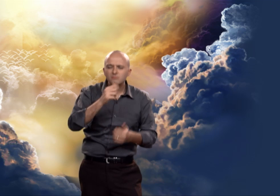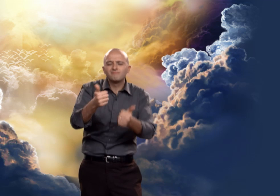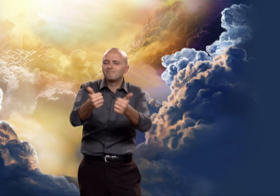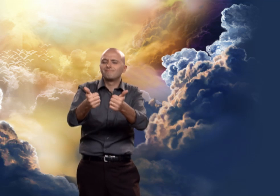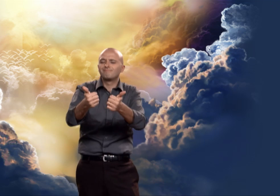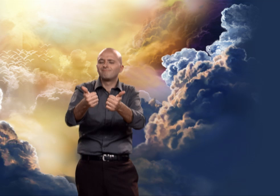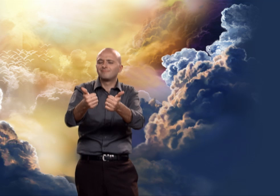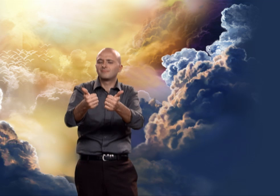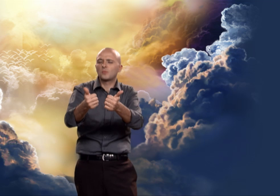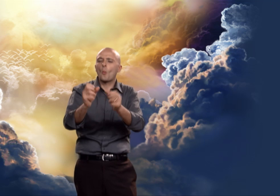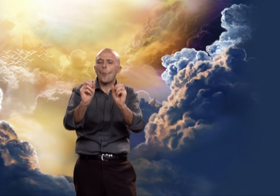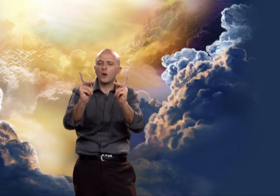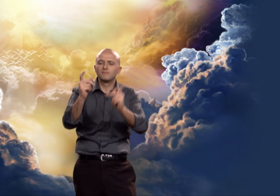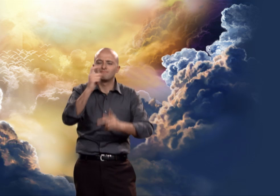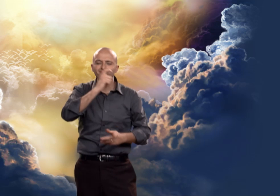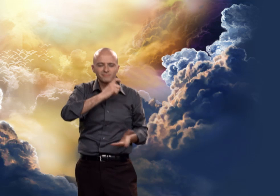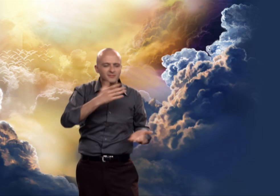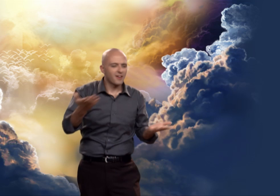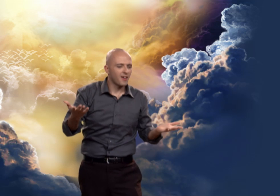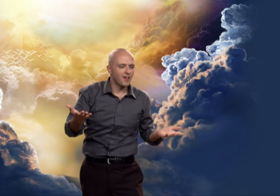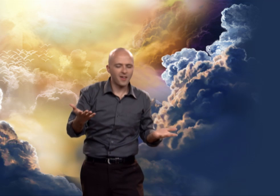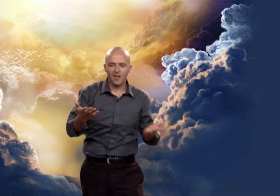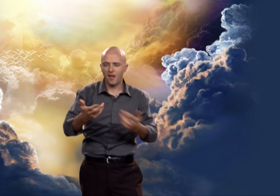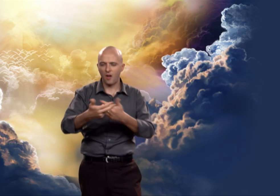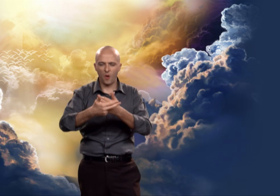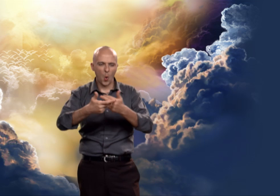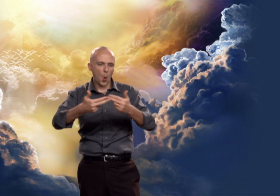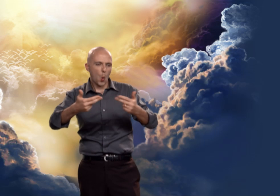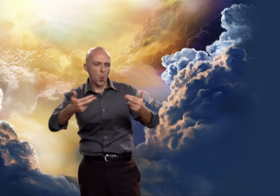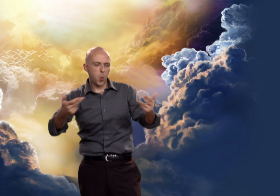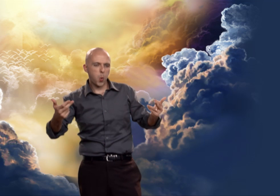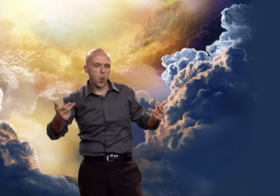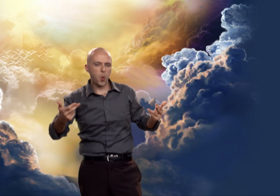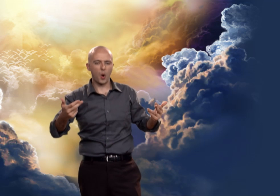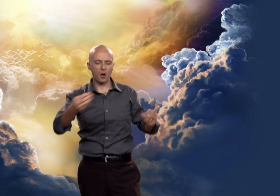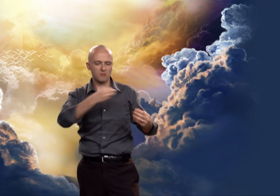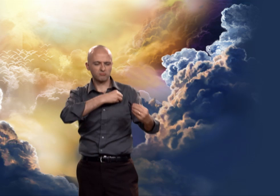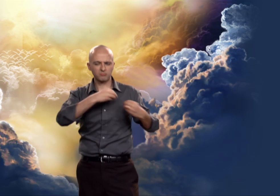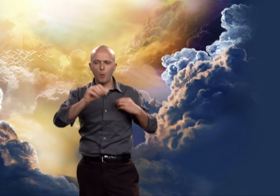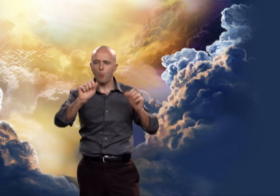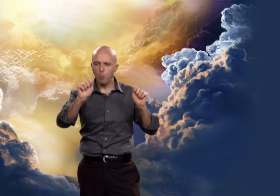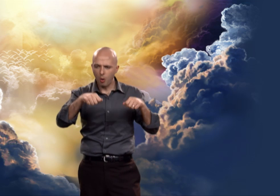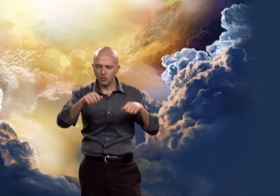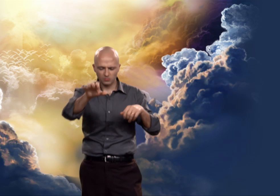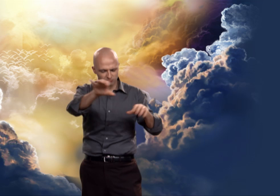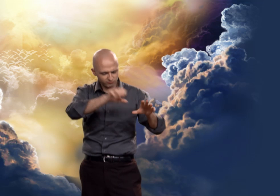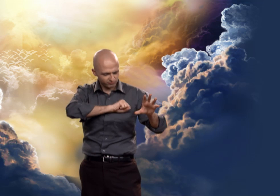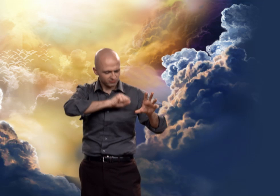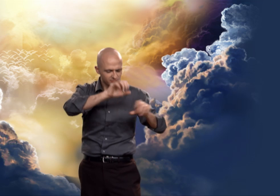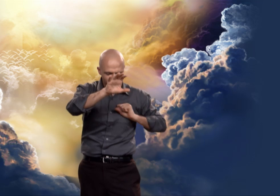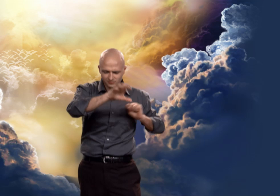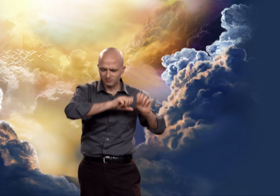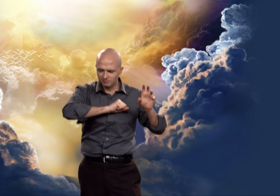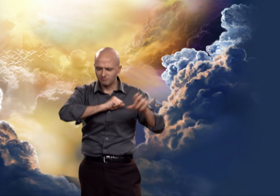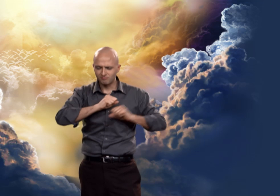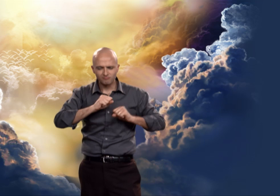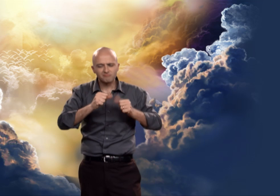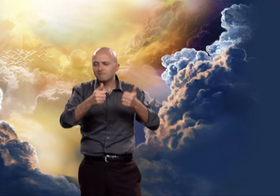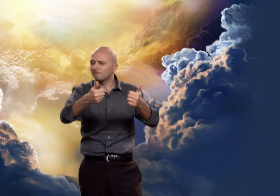Doutrinas errôneas removem os fundamentos fixados pela palavra de Deus. Poucos são os que se contentam em rejeitar